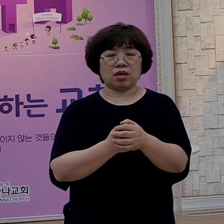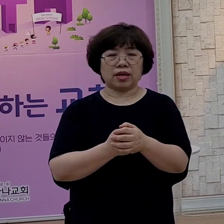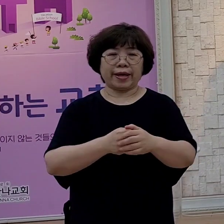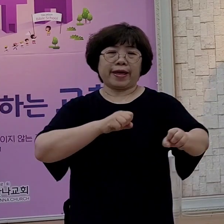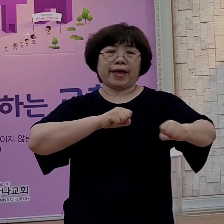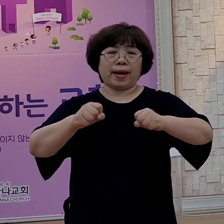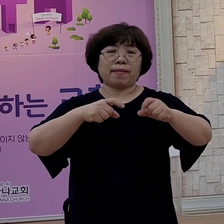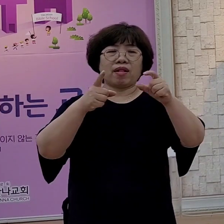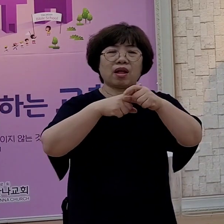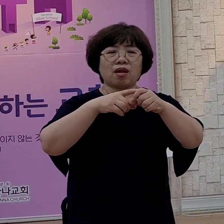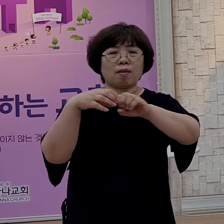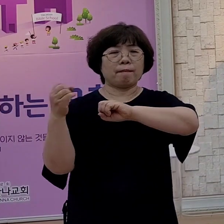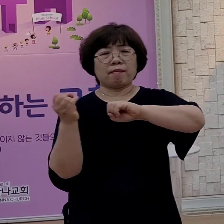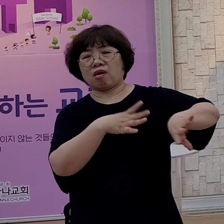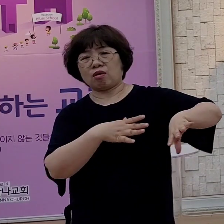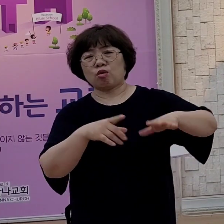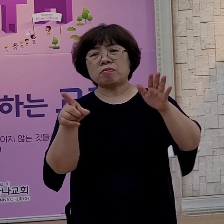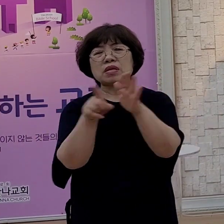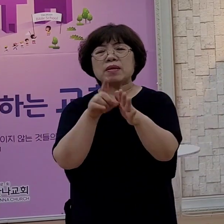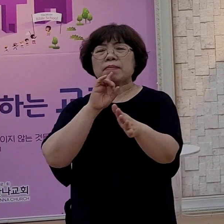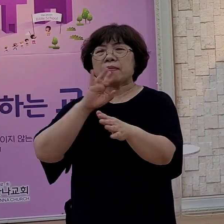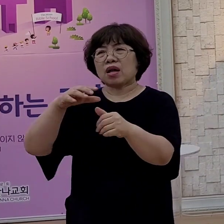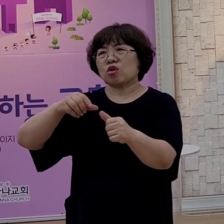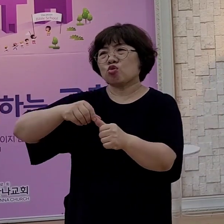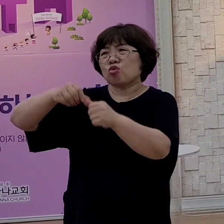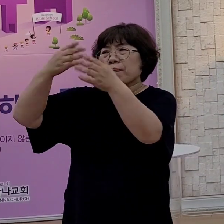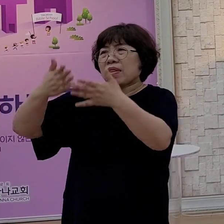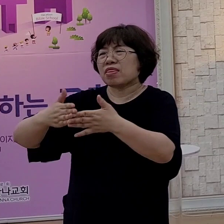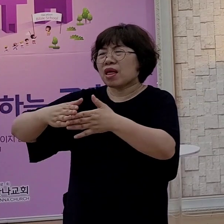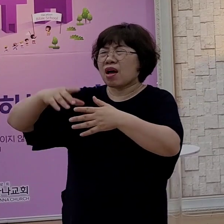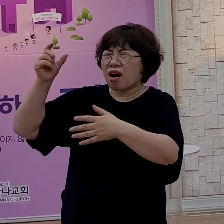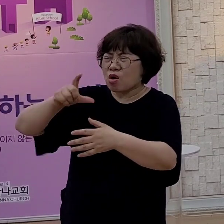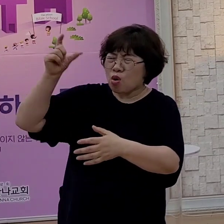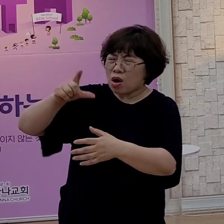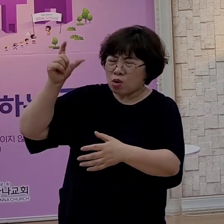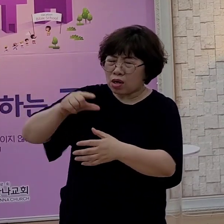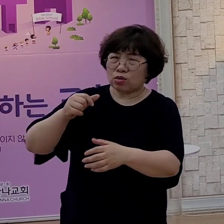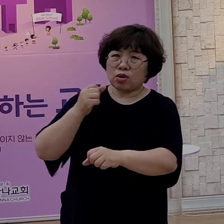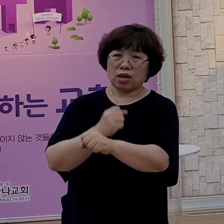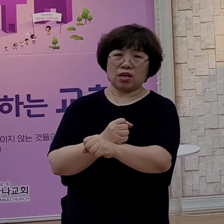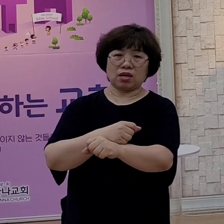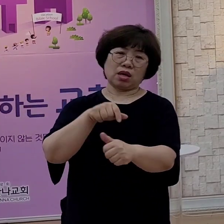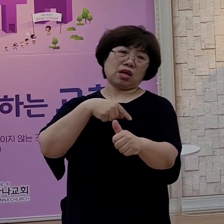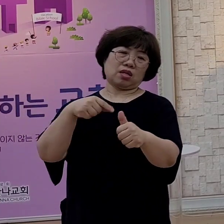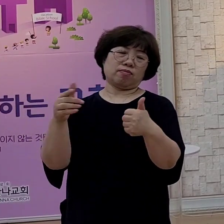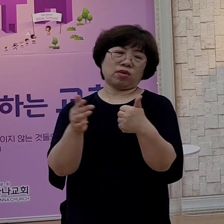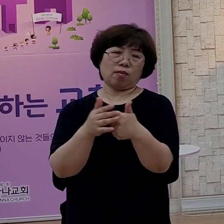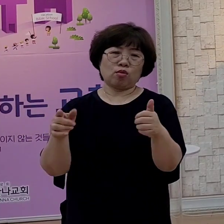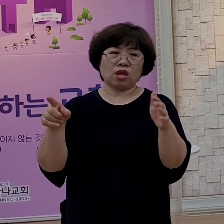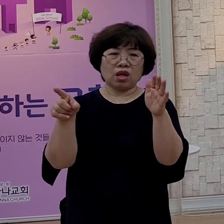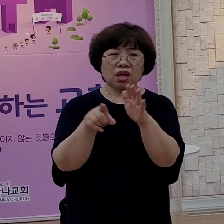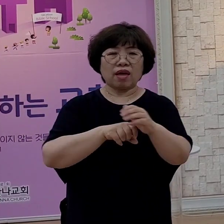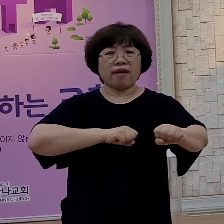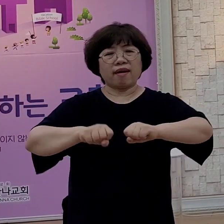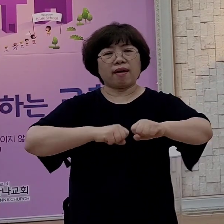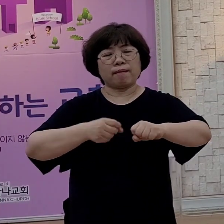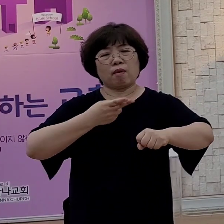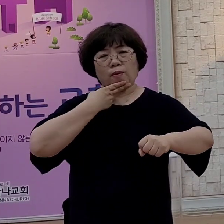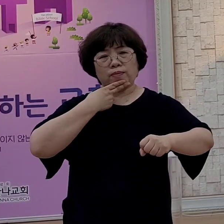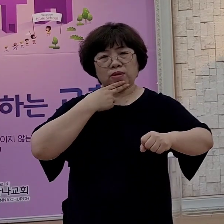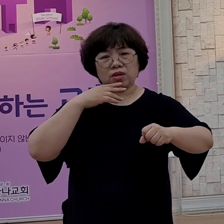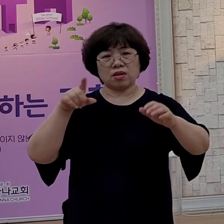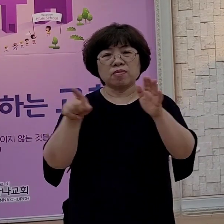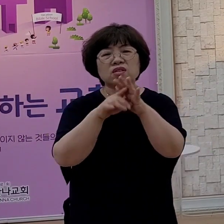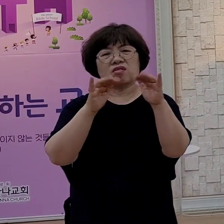떼버렸거든요. 믿음만 가지고 구원받는다. 이것만 한 게 여러분 이게 한국교회에 지금 일어나는